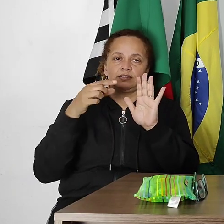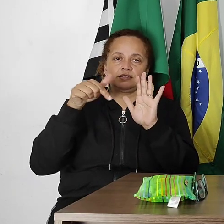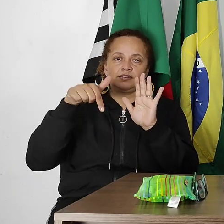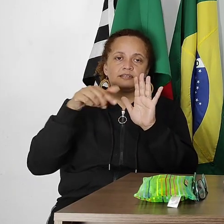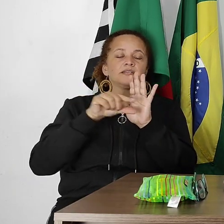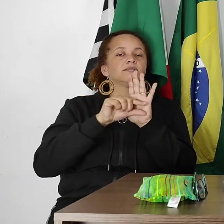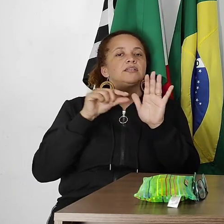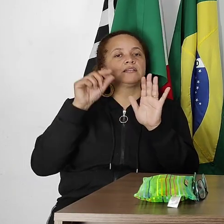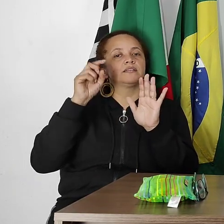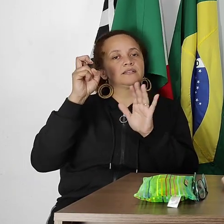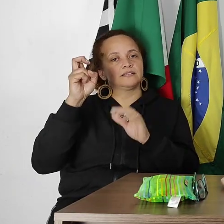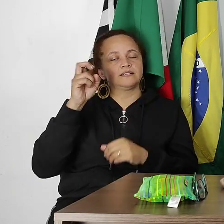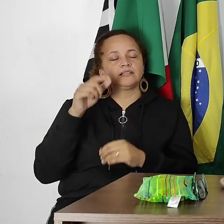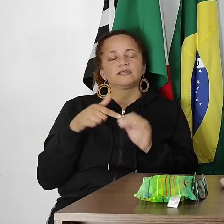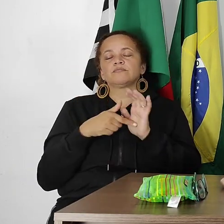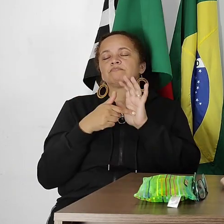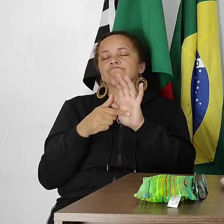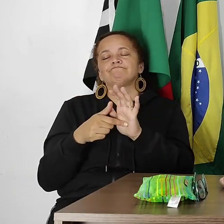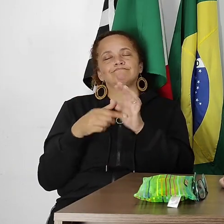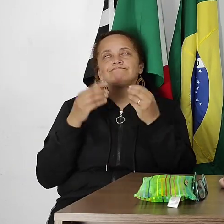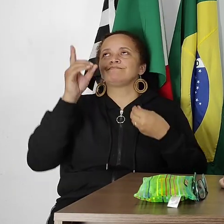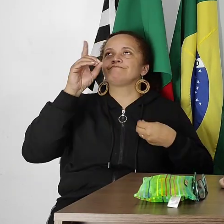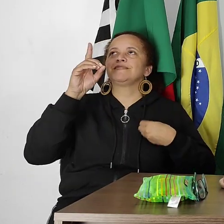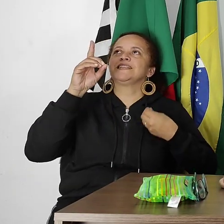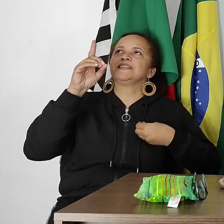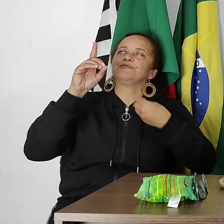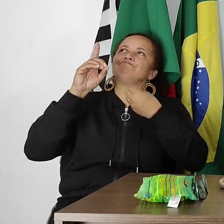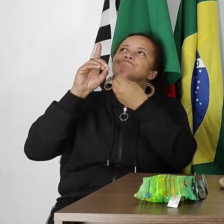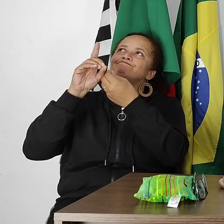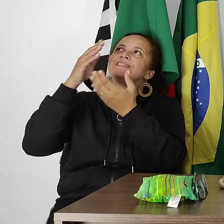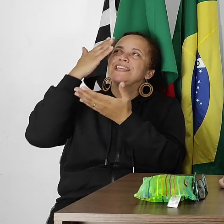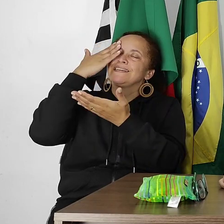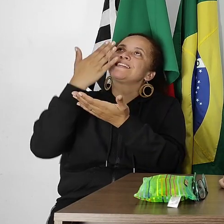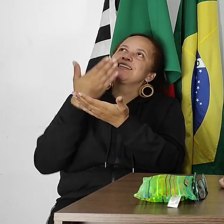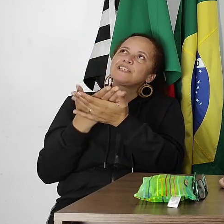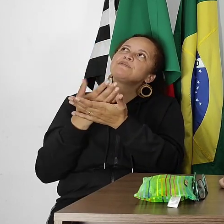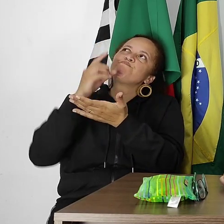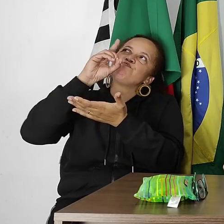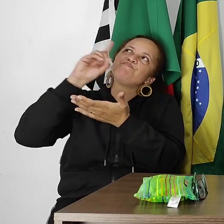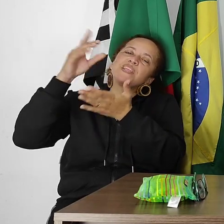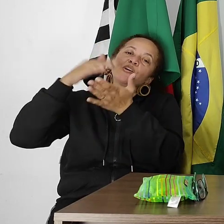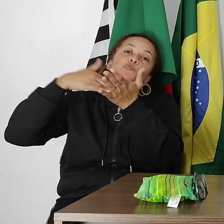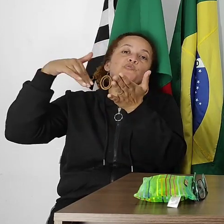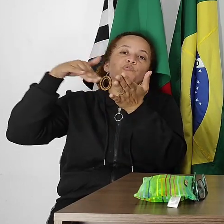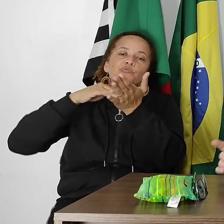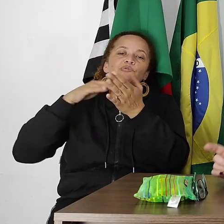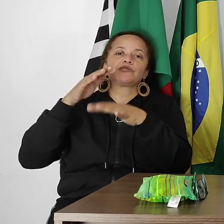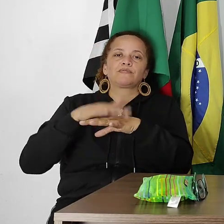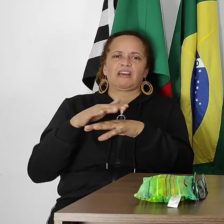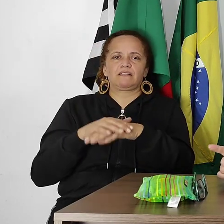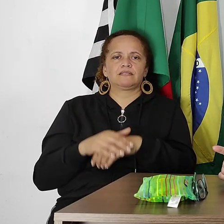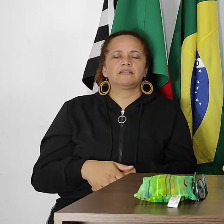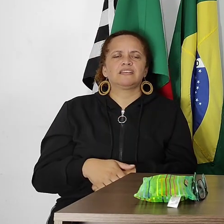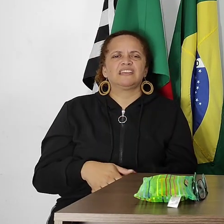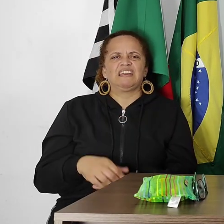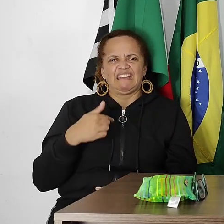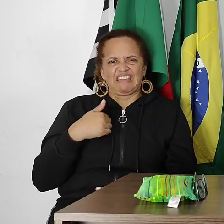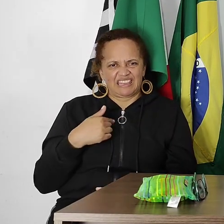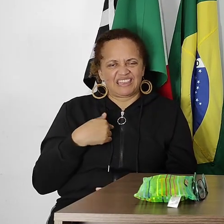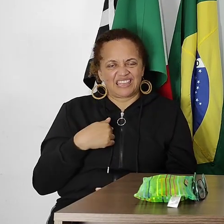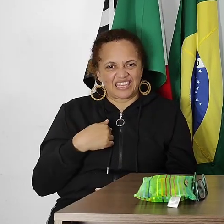a Deus, confia nele e ele tudo fará. Eu não sou vítima, tá? Eu vou falar aqui,